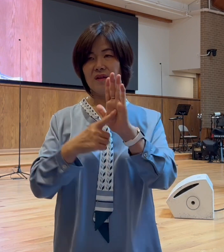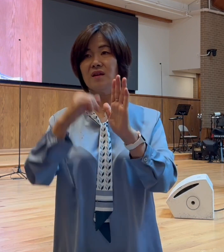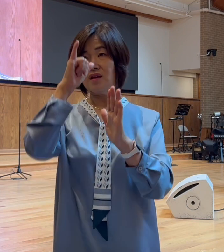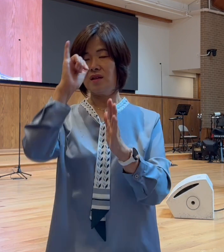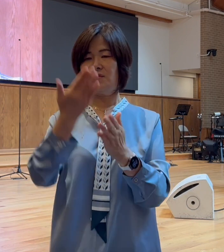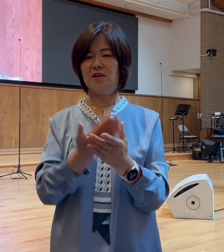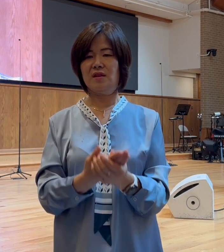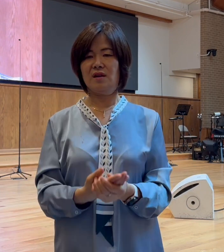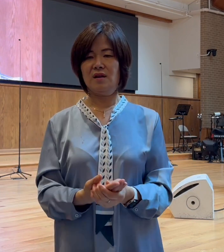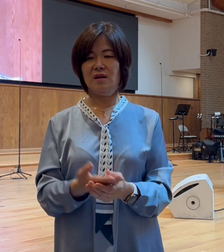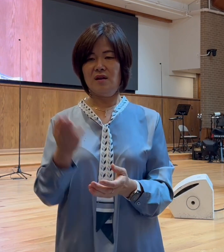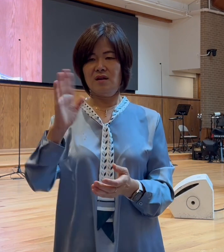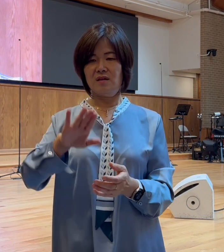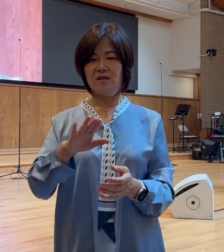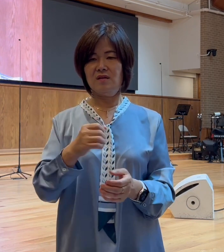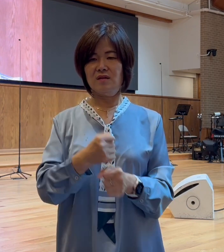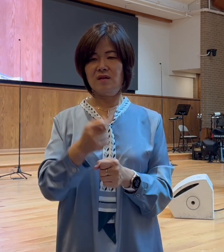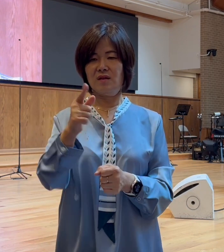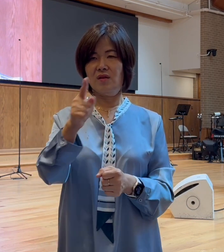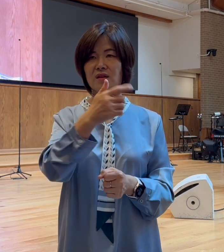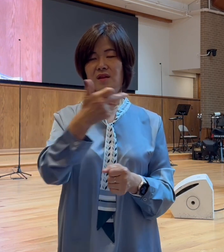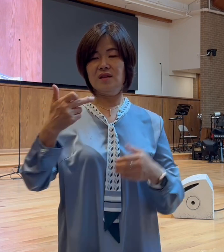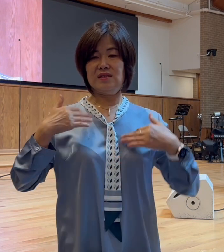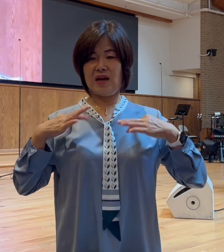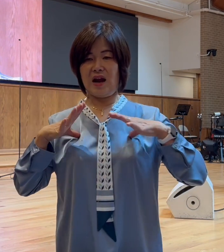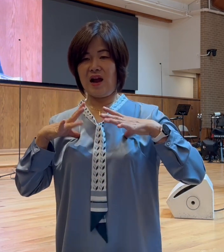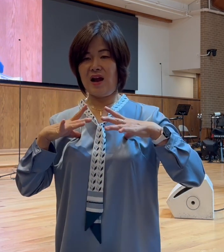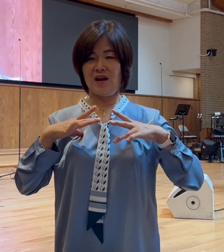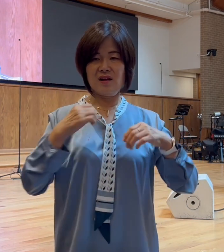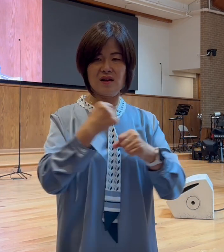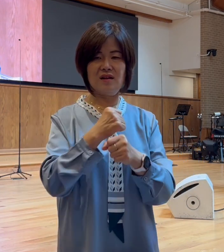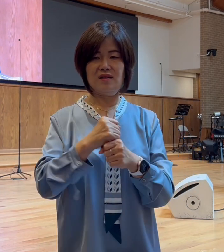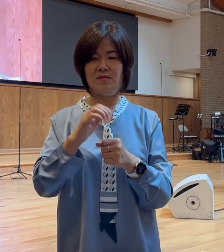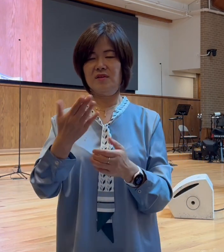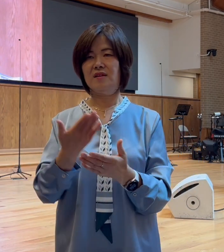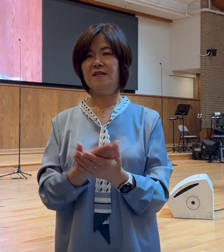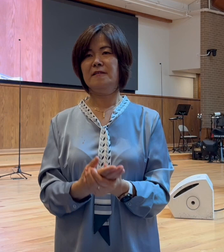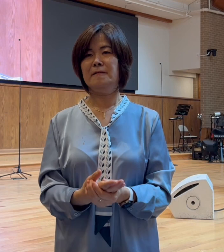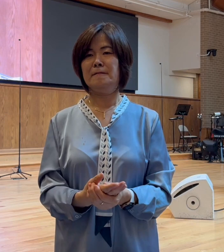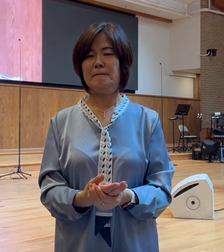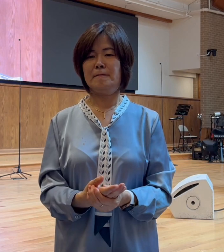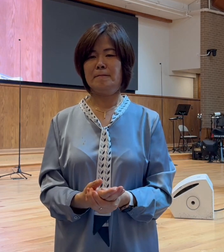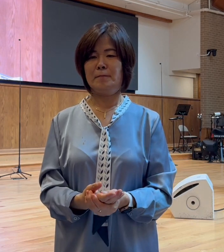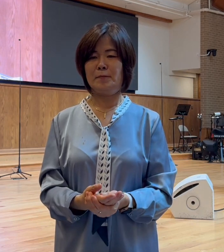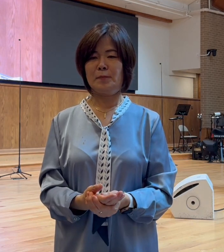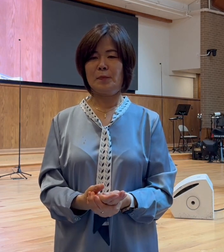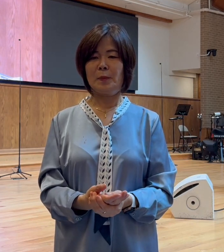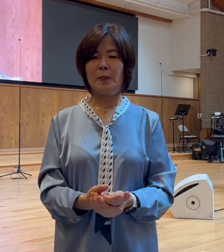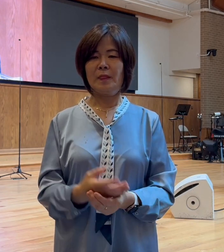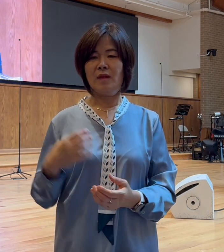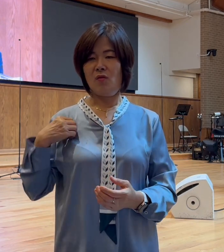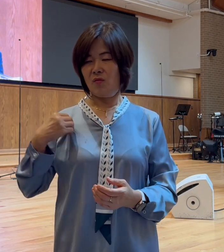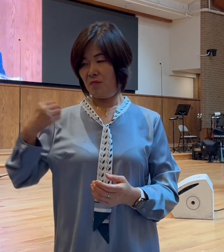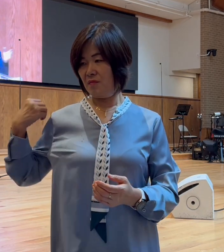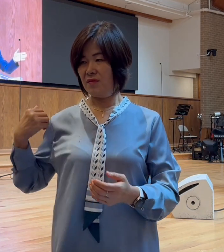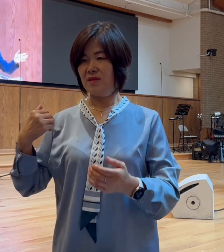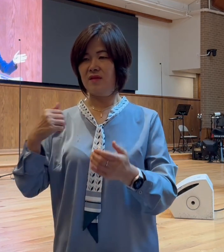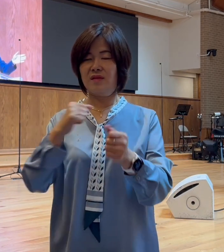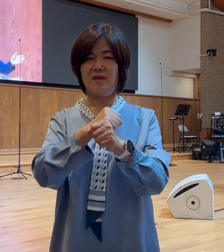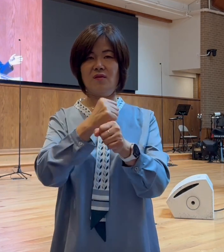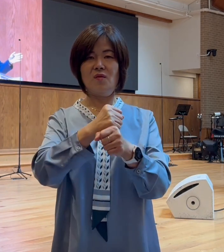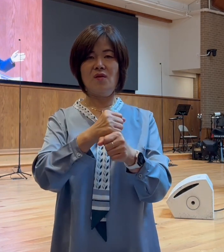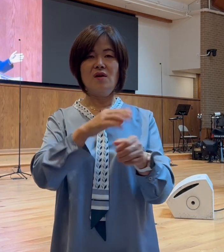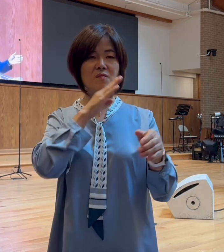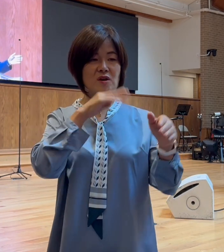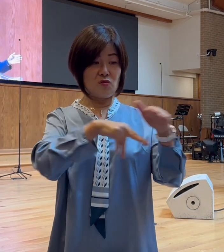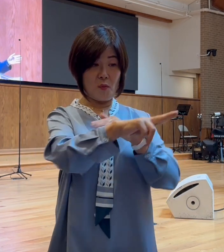아마 애굽 애들은 아마 그게 굉장히 자랑이었던 것 같아요. 그리고 이렇게 잠깐 수트 같은 걸 걸쳤던 것 같은데 이게 벗겨진 상태로 이제 방